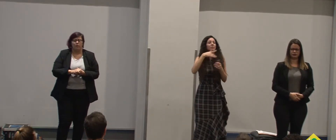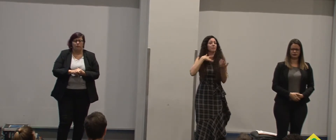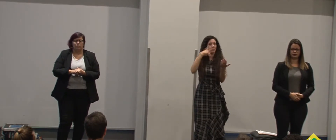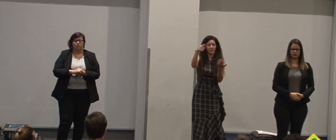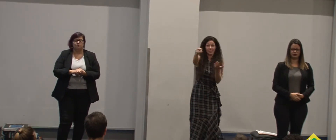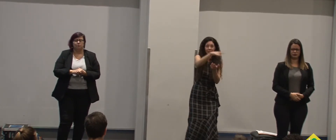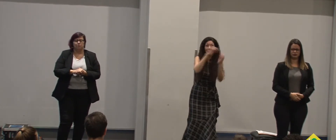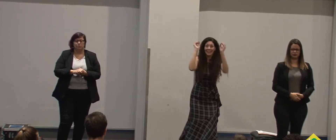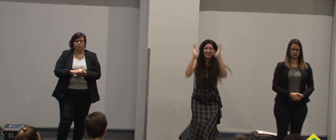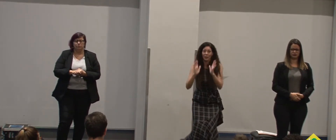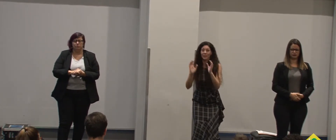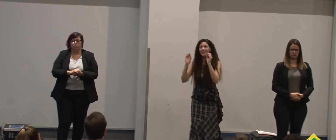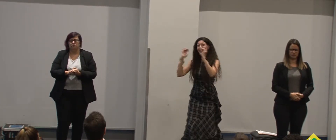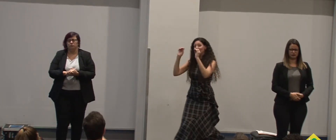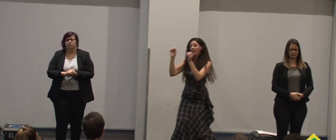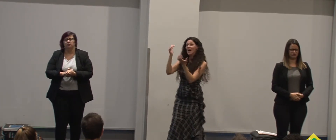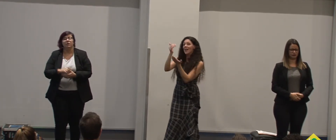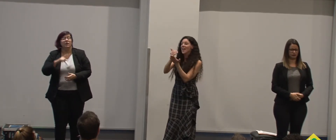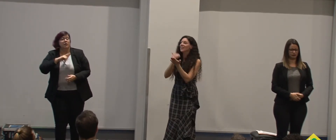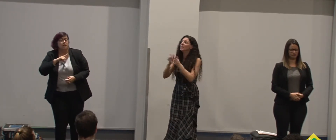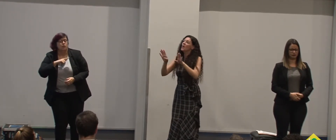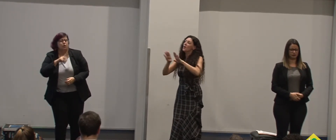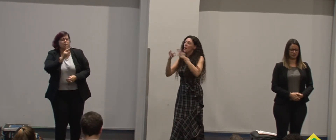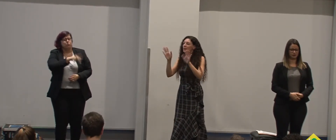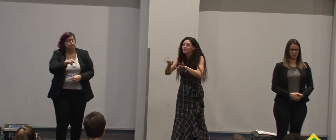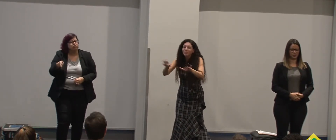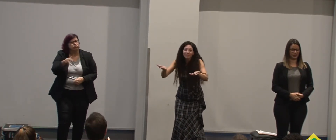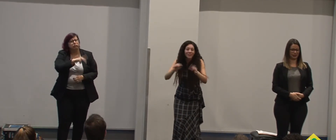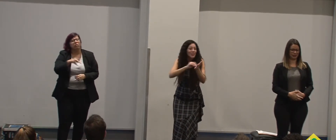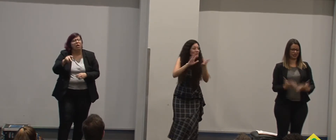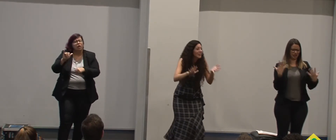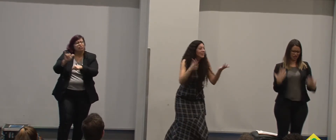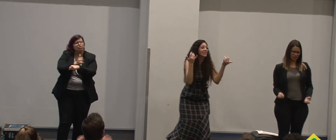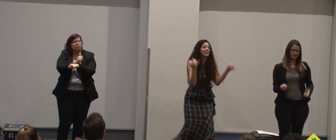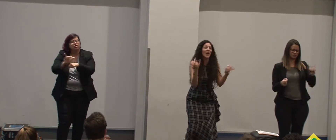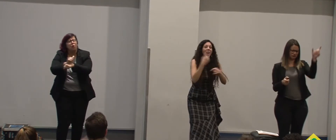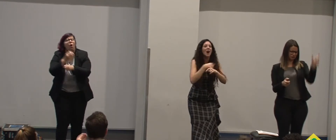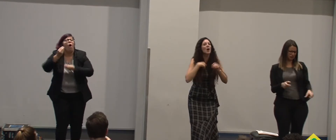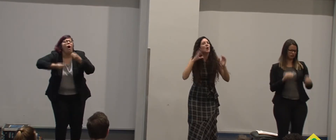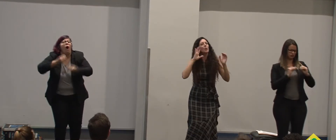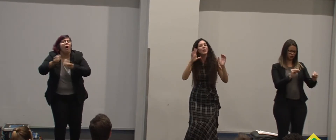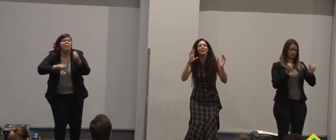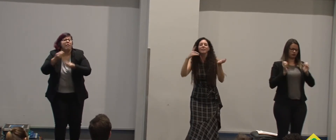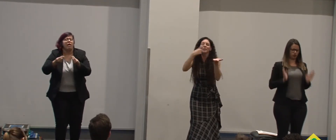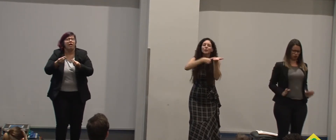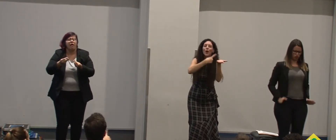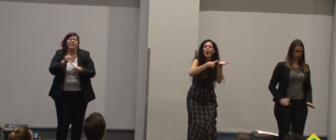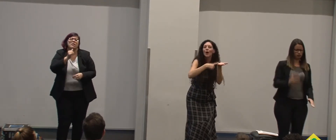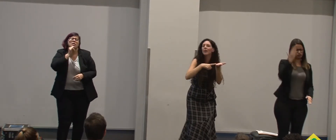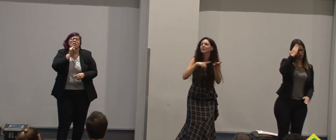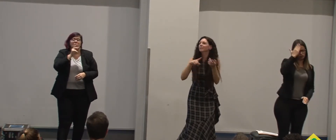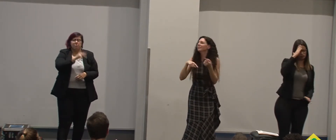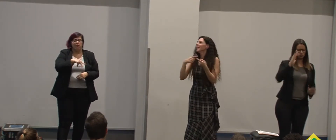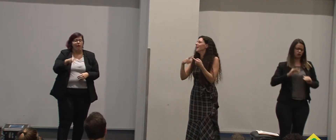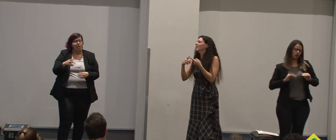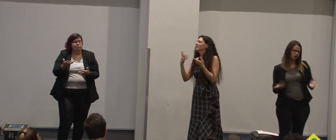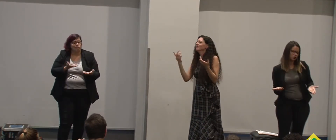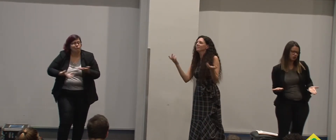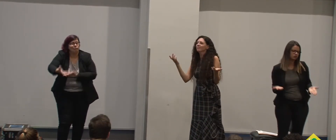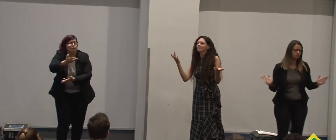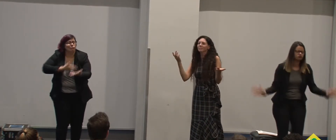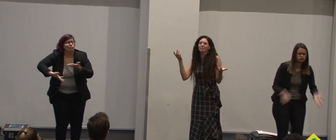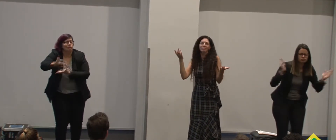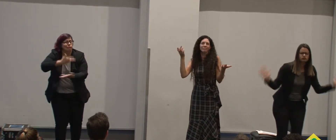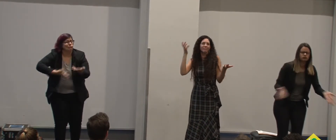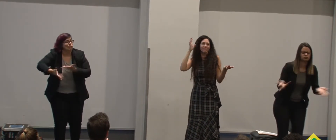São diferentes estratégias, né? O professor ele pode começar a aula conversando com os